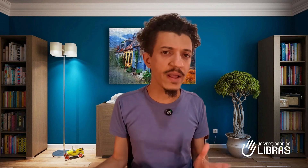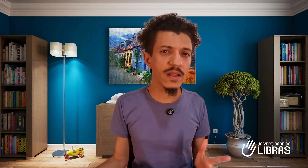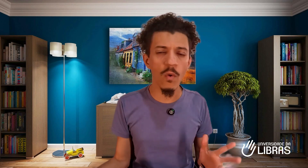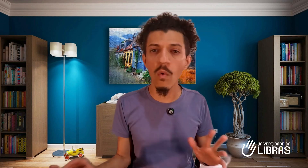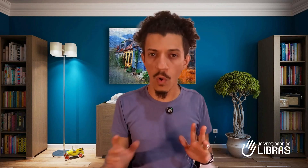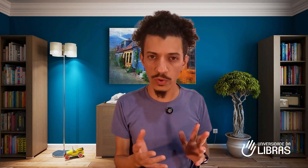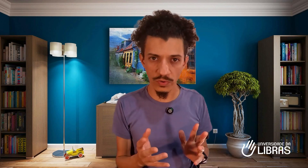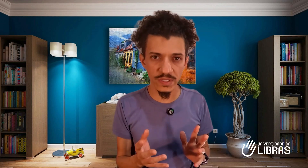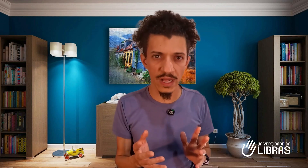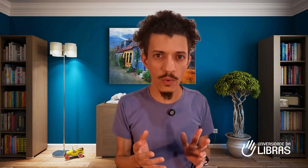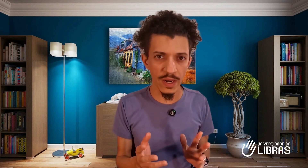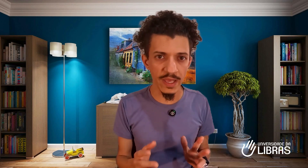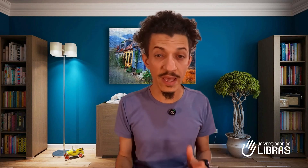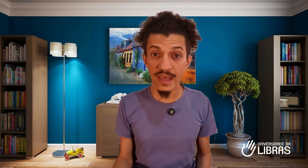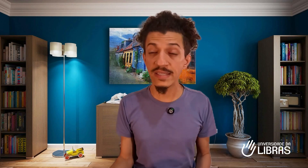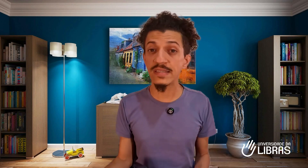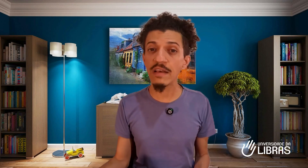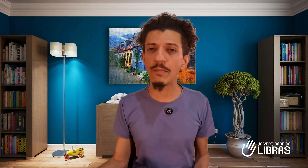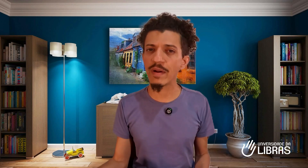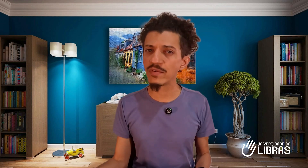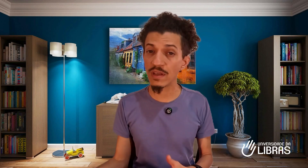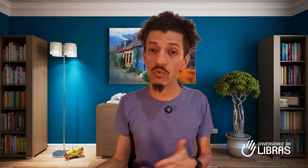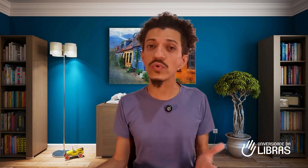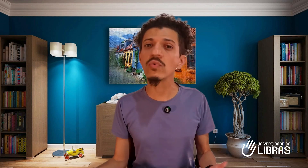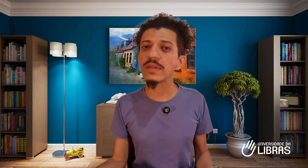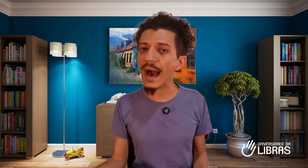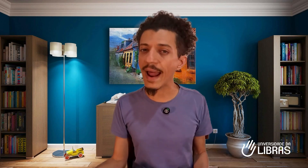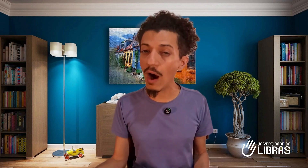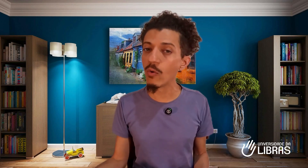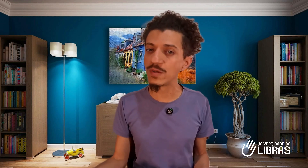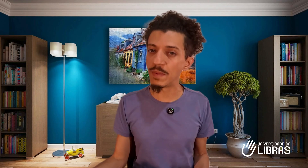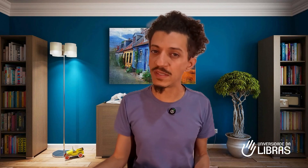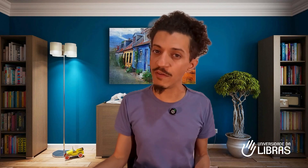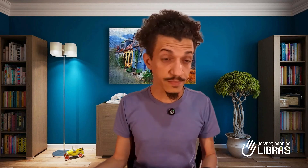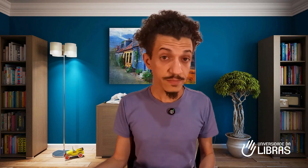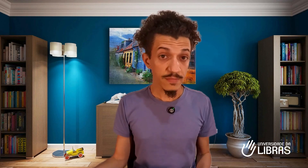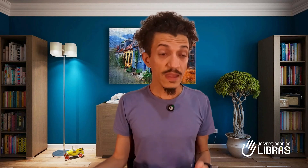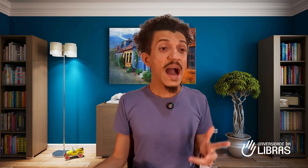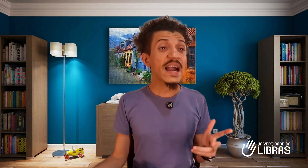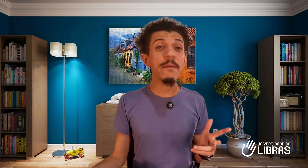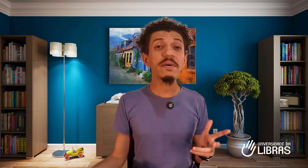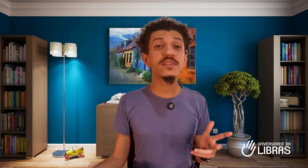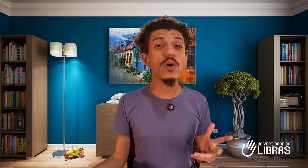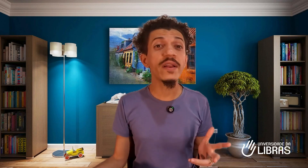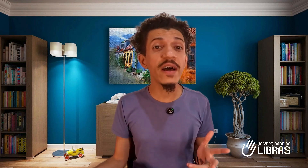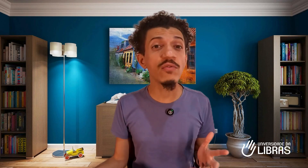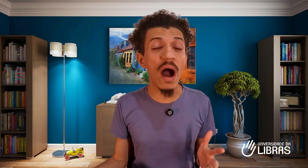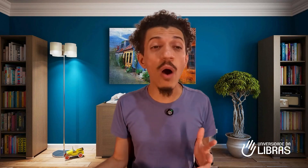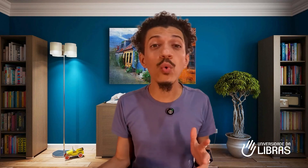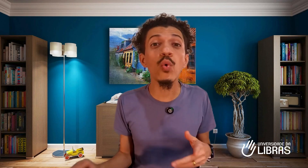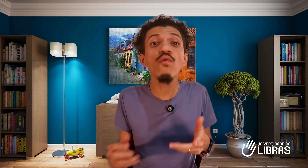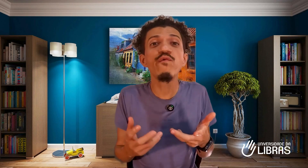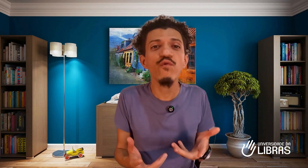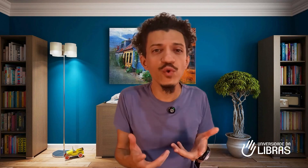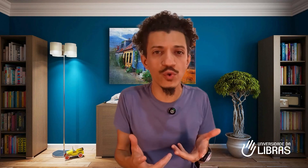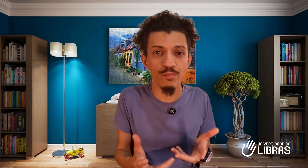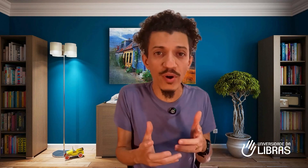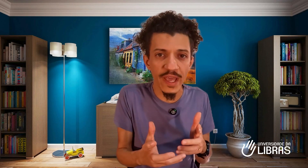um ou outro sinal ali e sirva para você consultar algo específico, acaba se tornando algo confuso. Por quê?